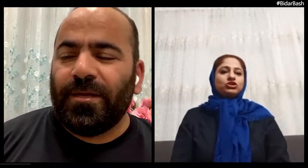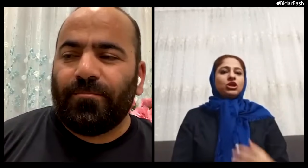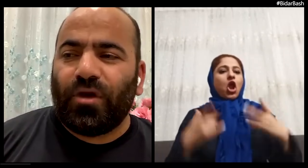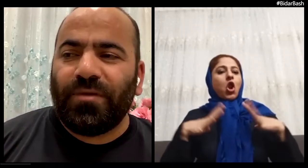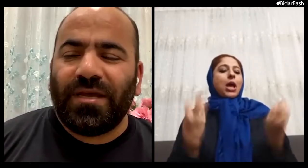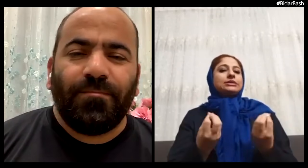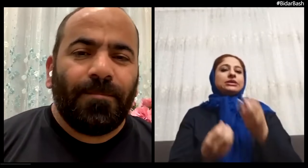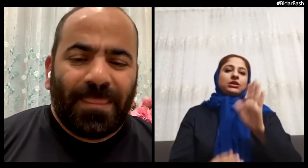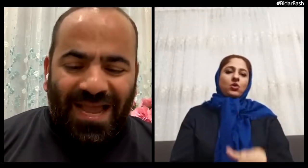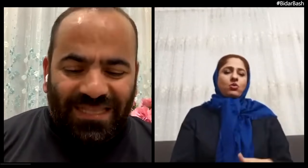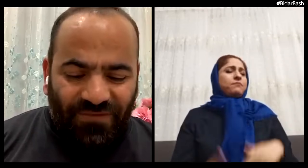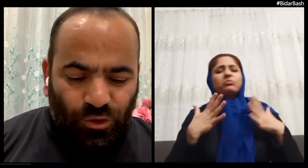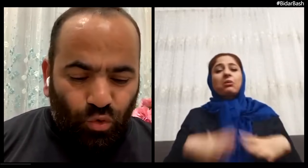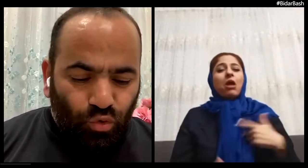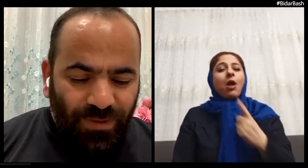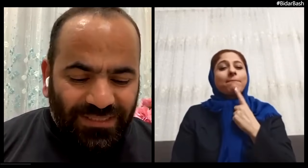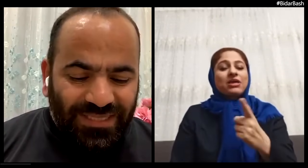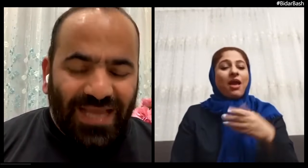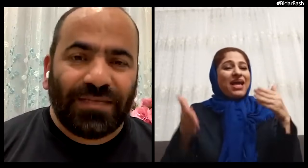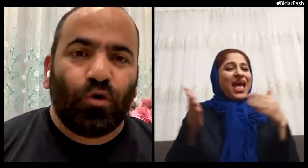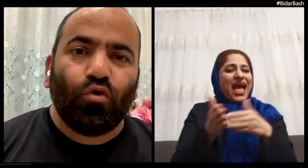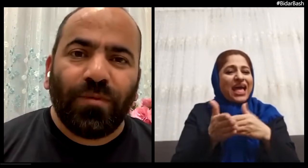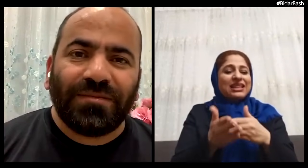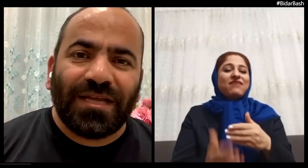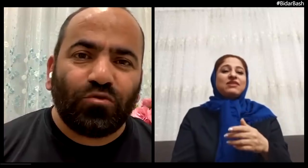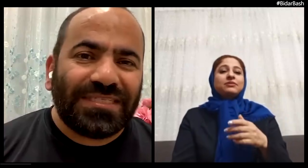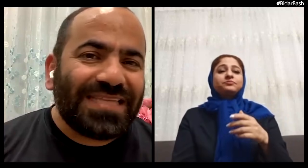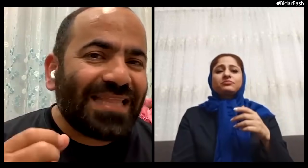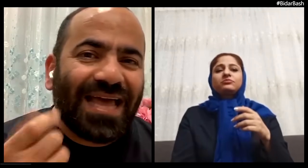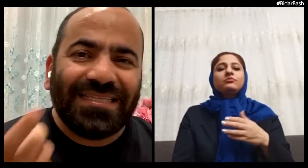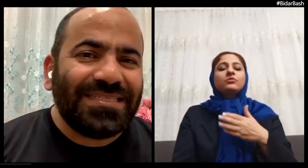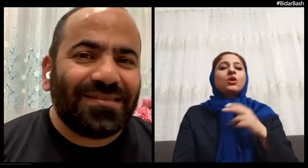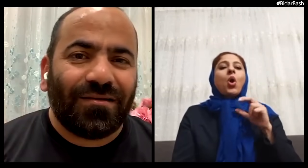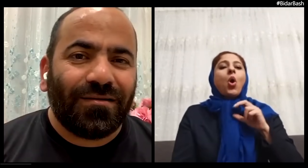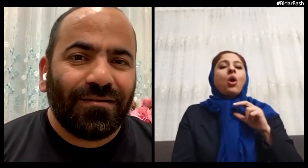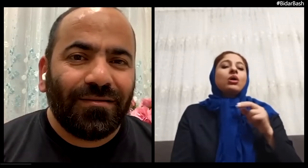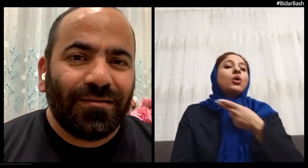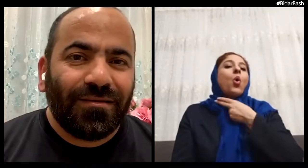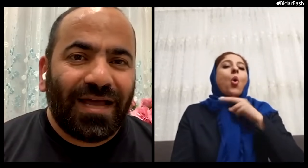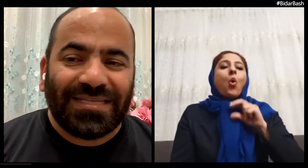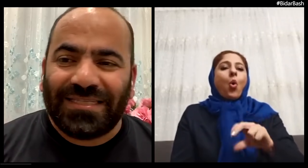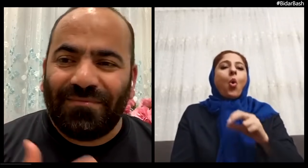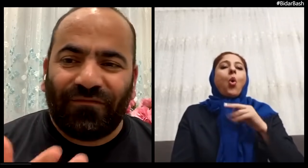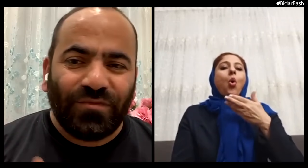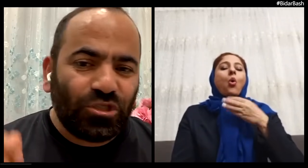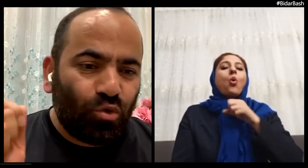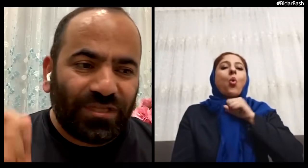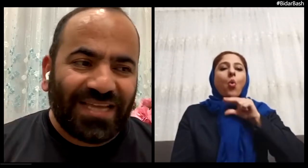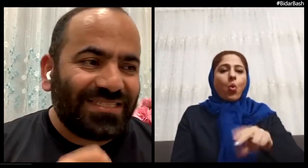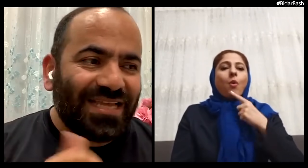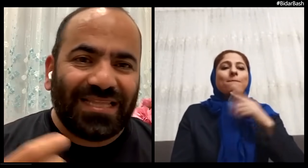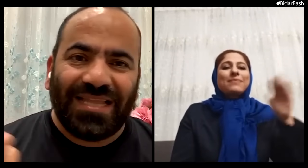ببره. میخوام بگم هدف از عقوبت تعدیب. عقوبت منظور زدن نیست، اصلا